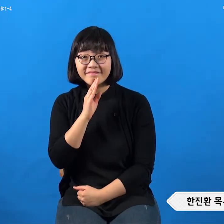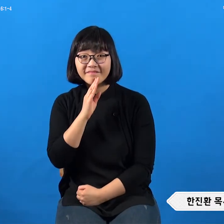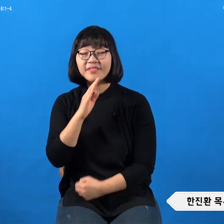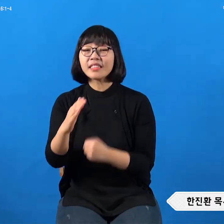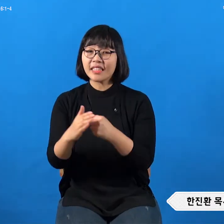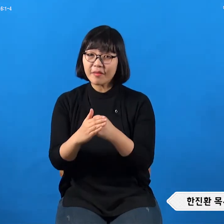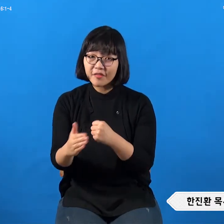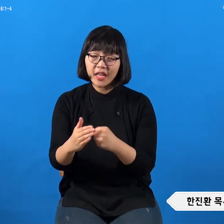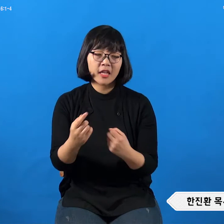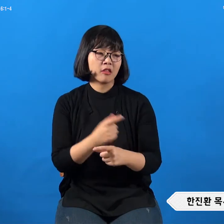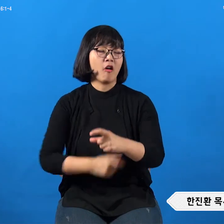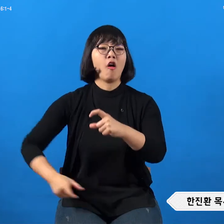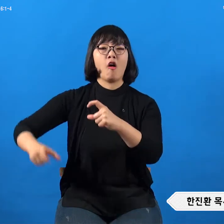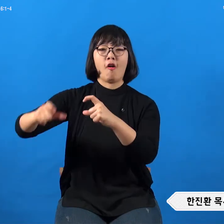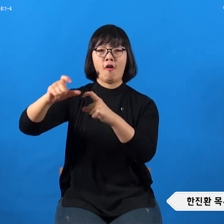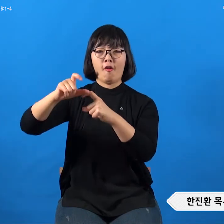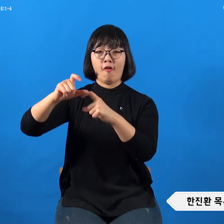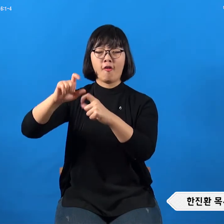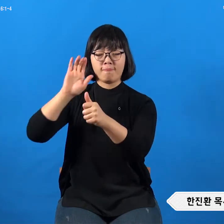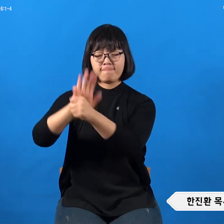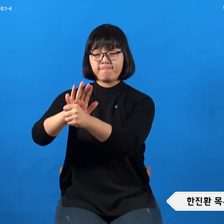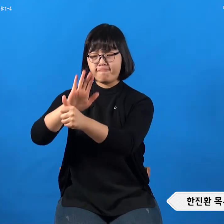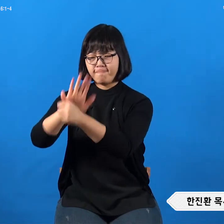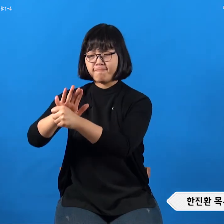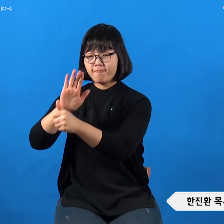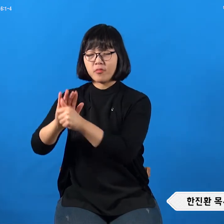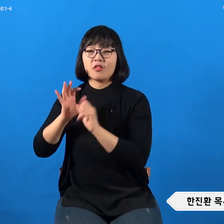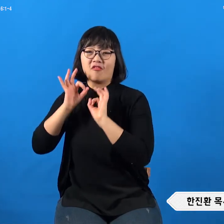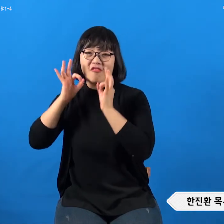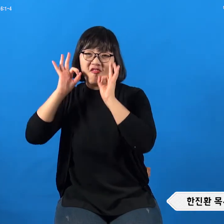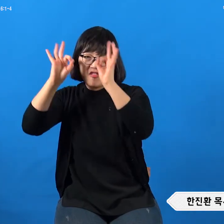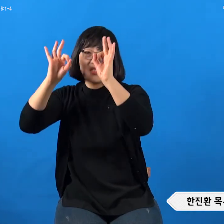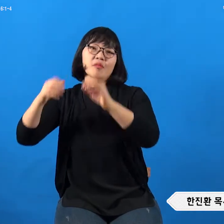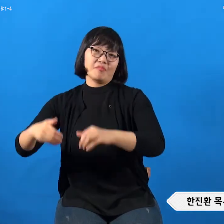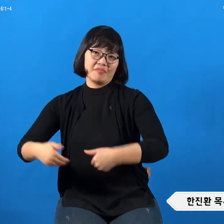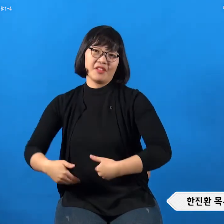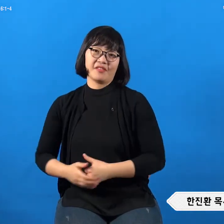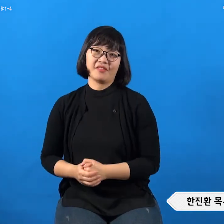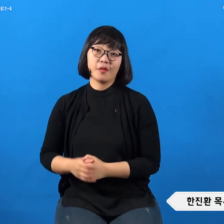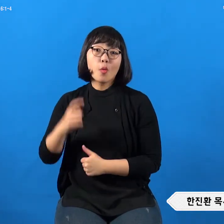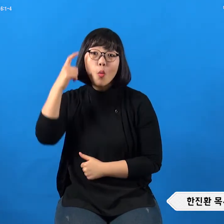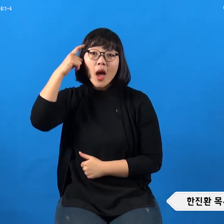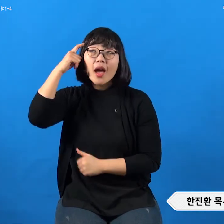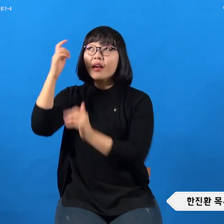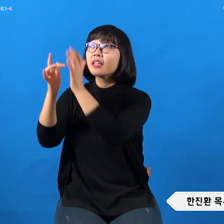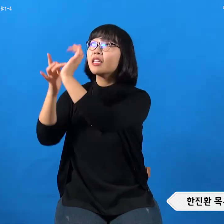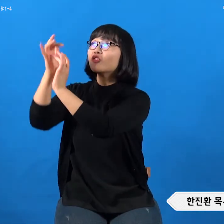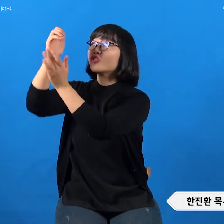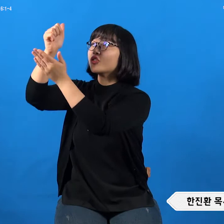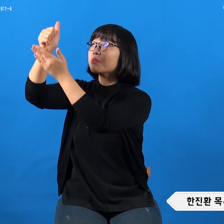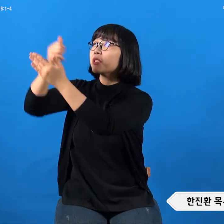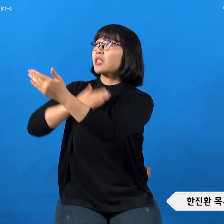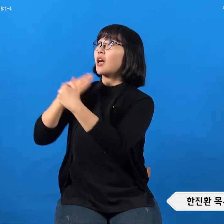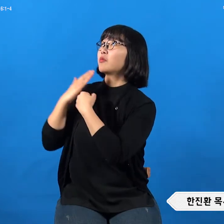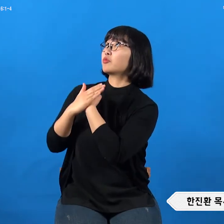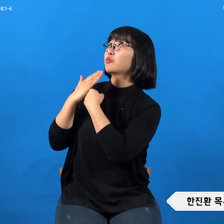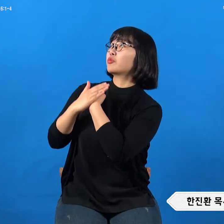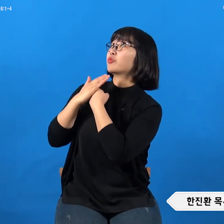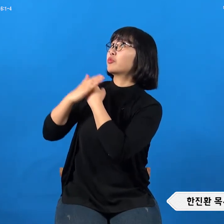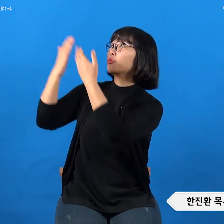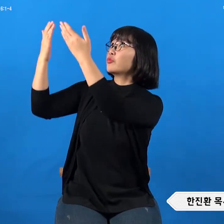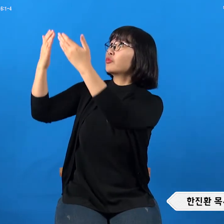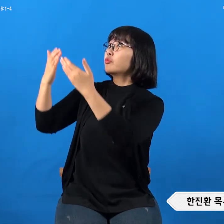구약 백성들보다 더 많이 연보해야 됩니다. 당신이 제게 하신 대로 나도 다른 사람들에게